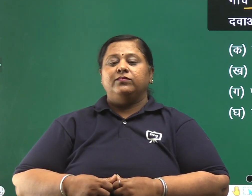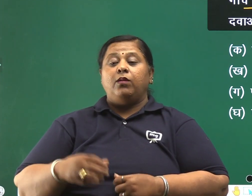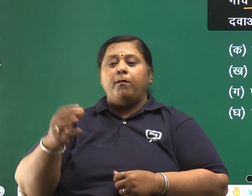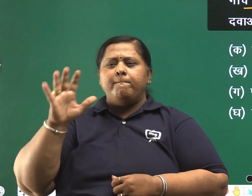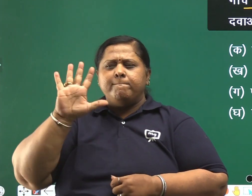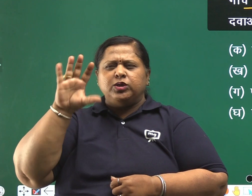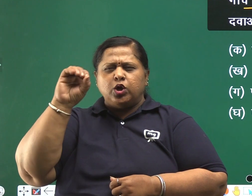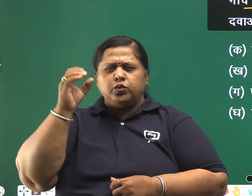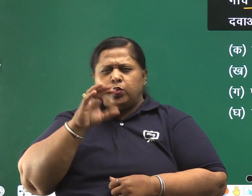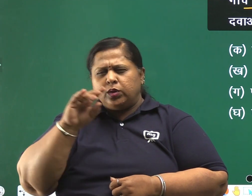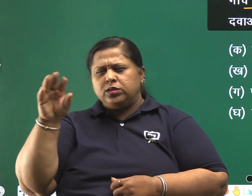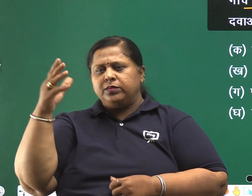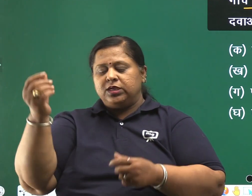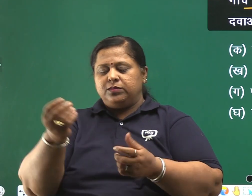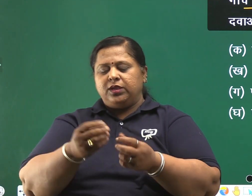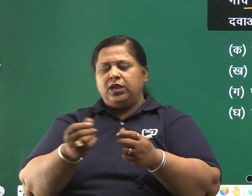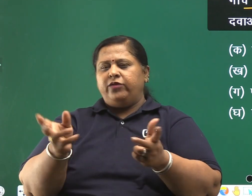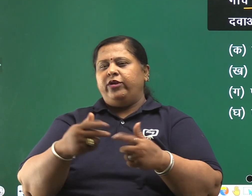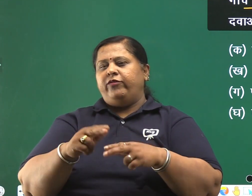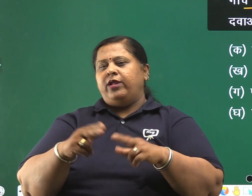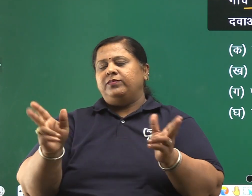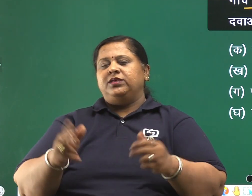50 किस्म की